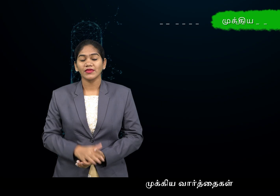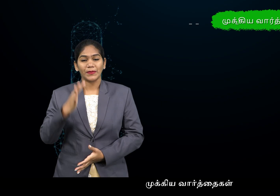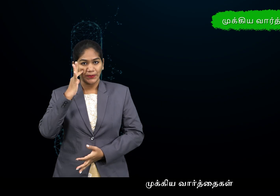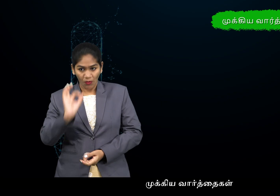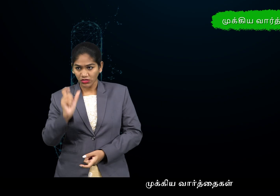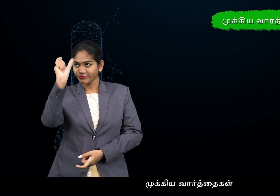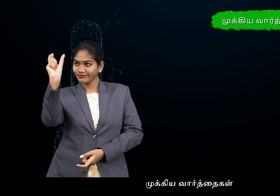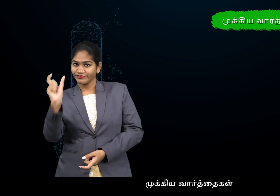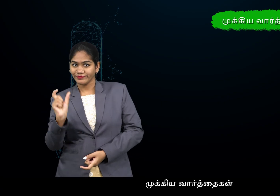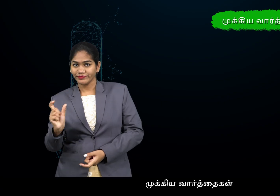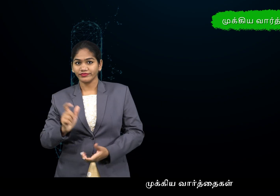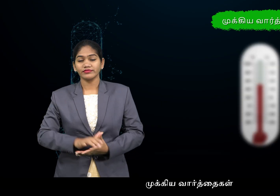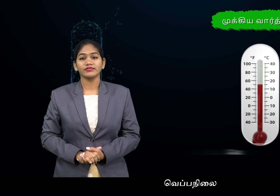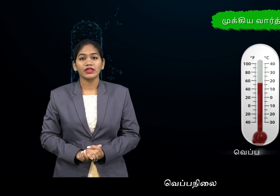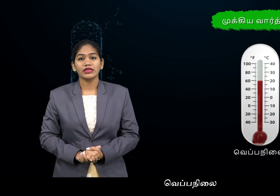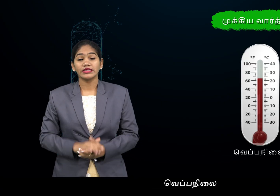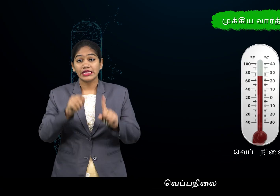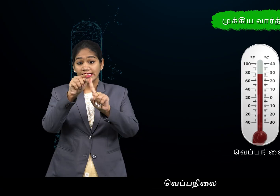முக்கிய வார்த்தைகள்: வெப்பநிலை,